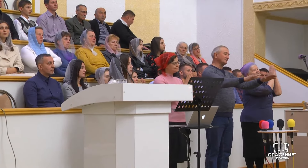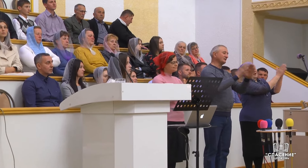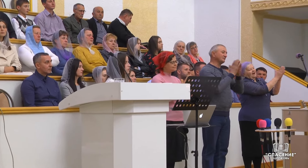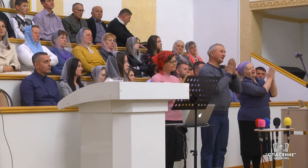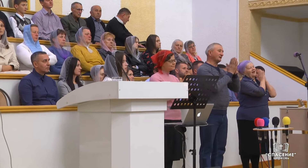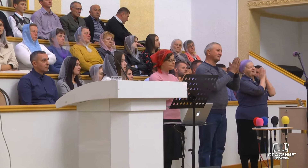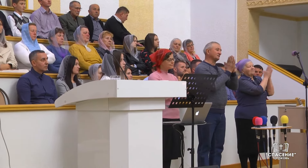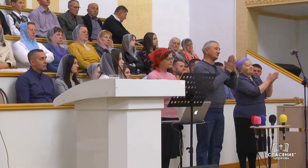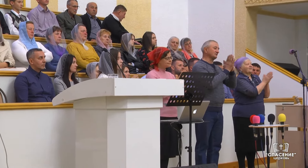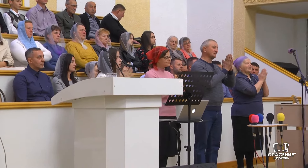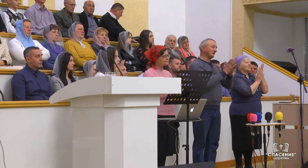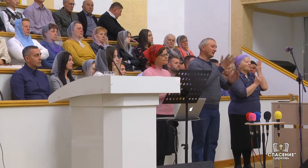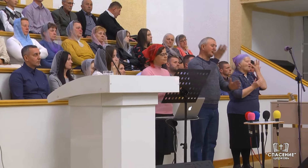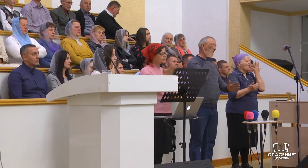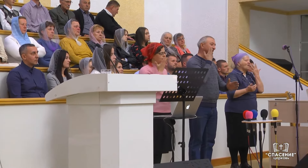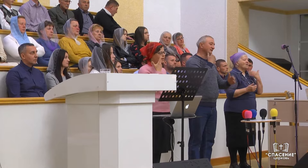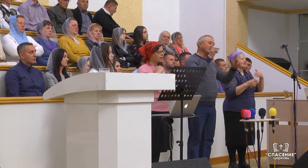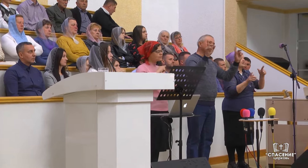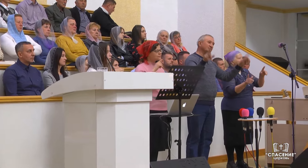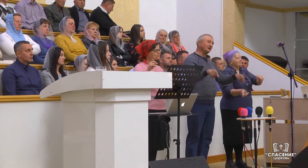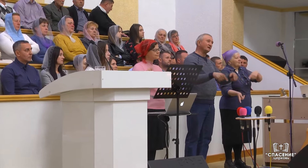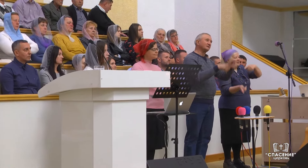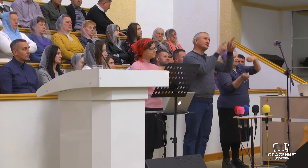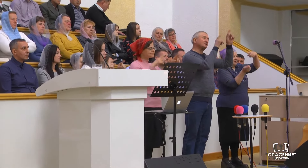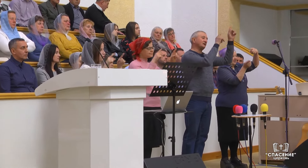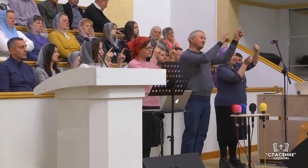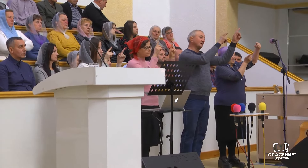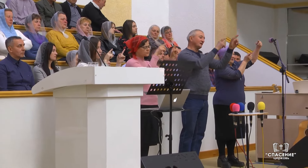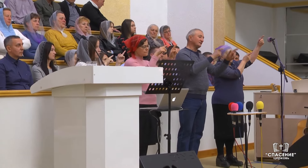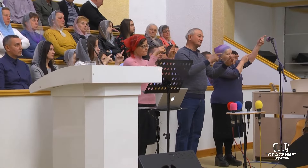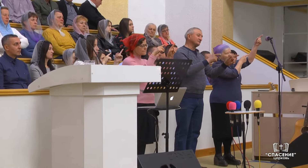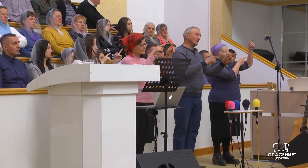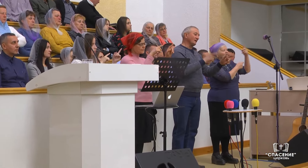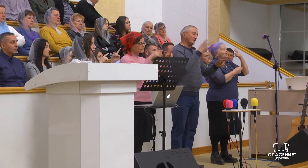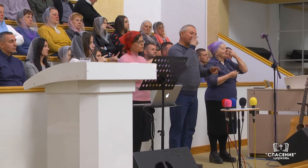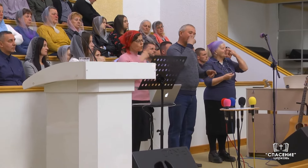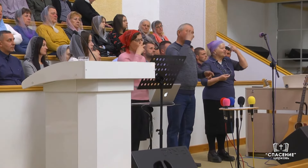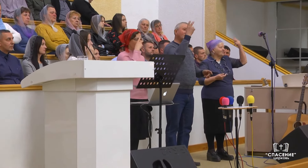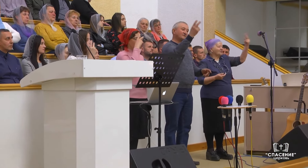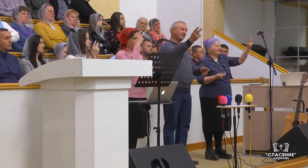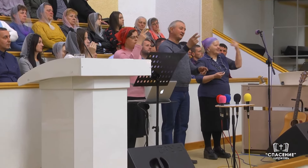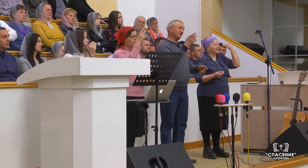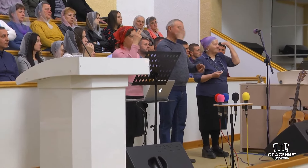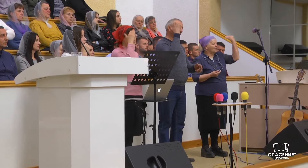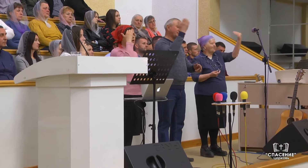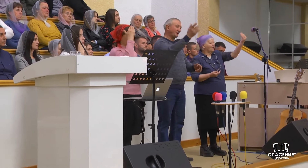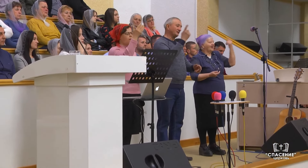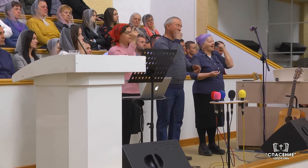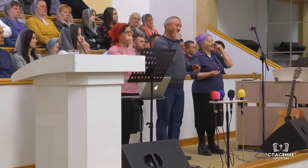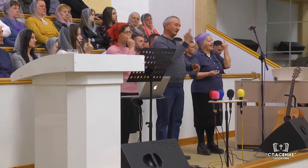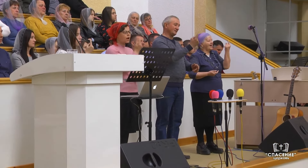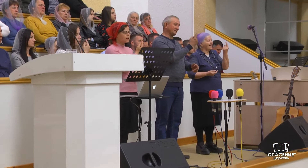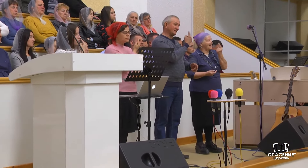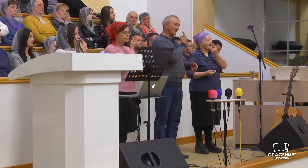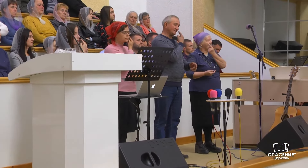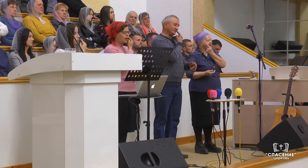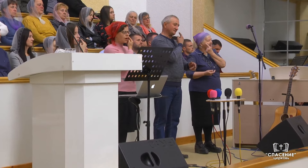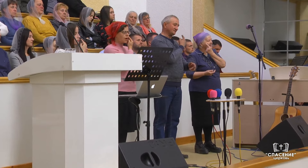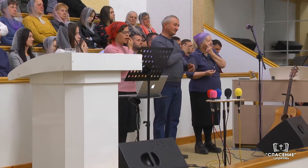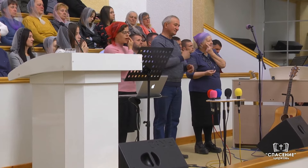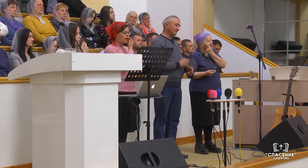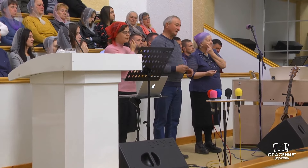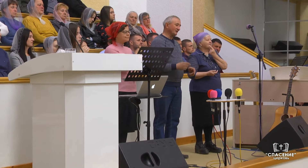делах, чтобы, придя к твоим ногам, увидеть в твоих